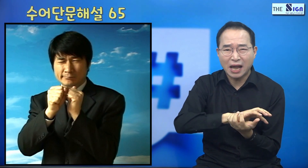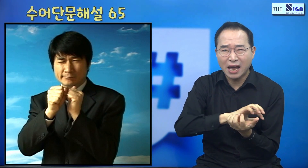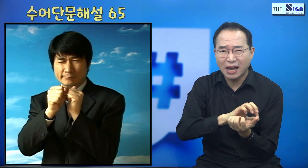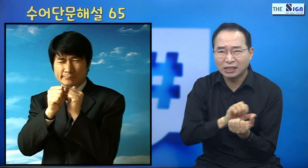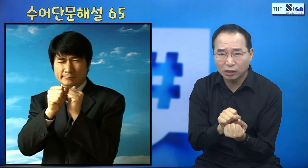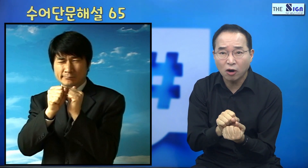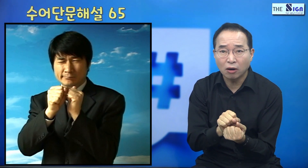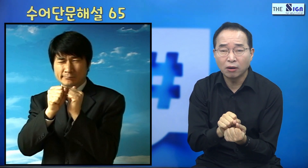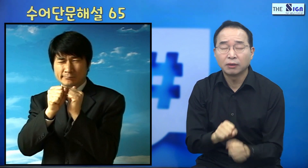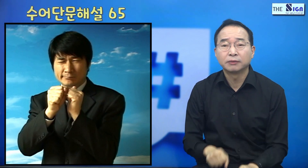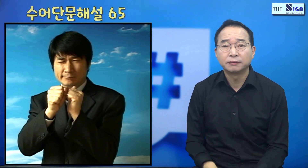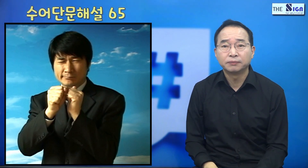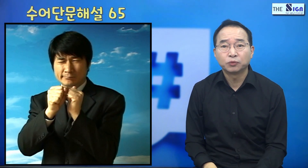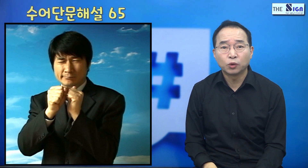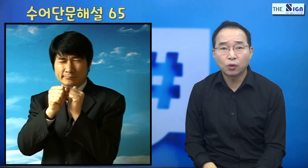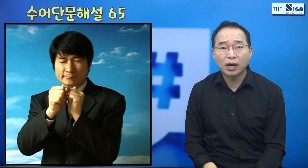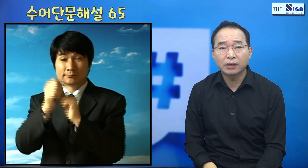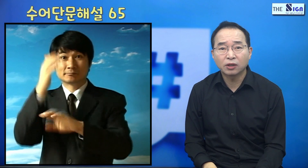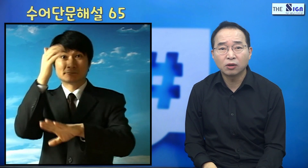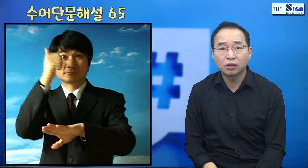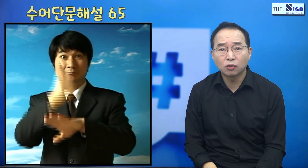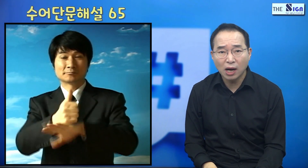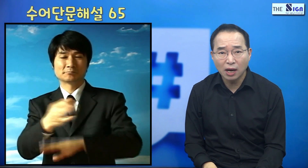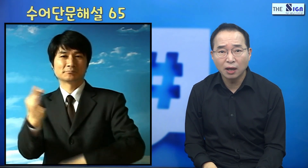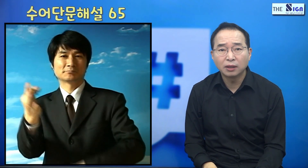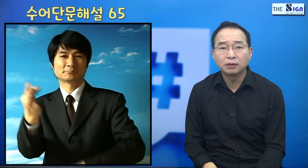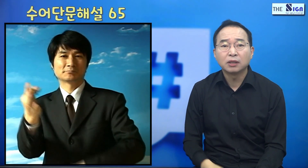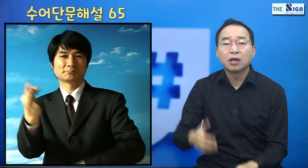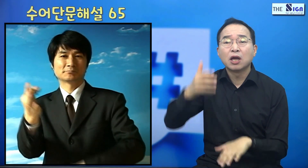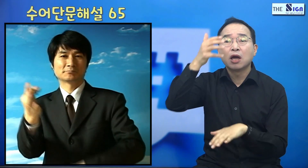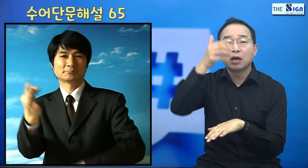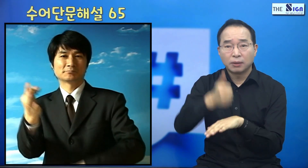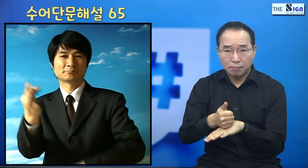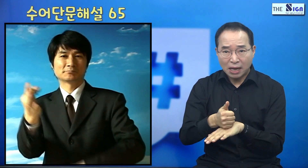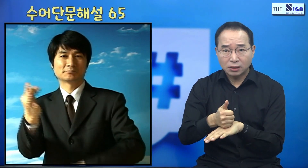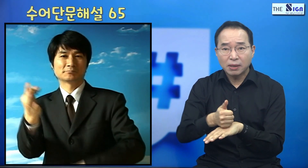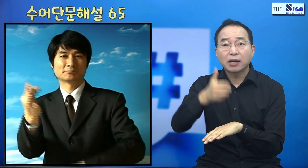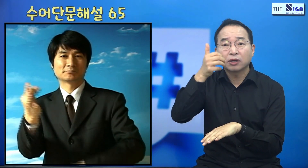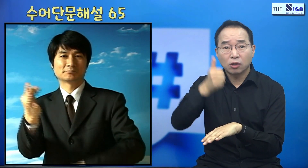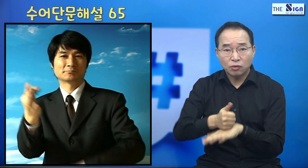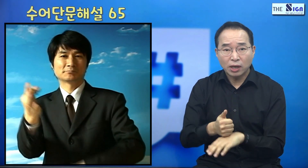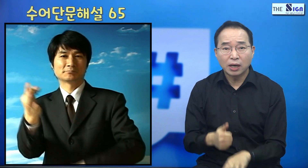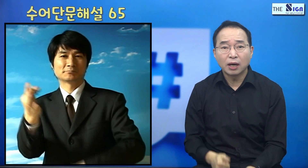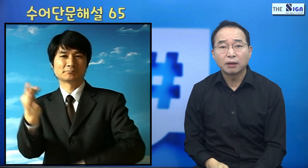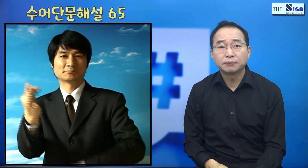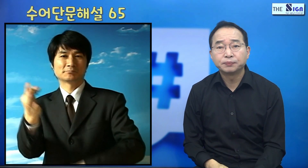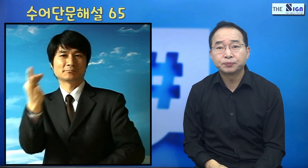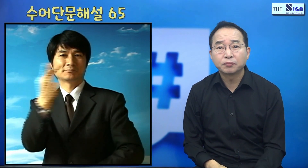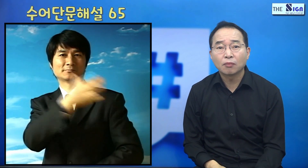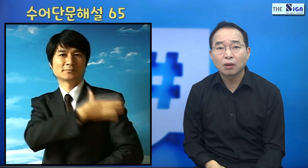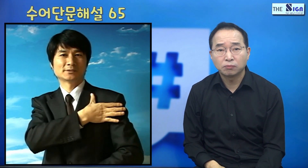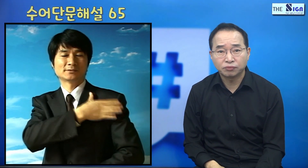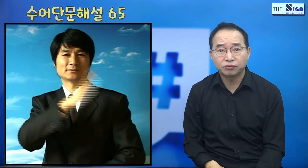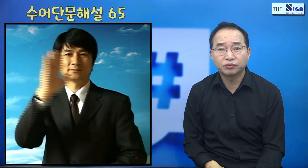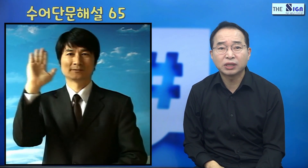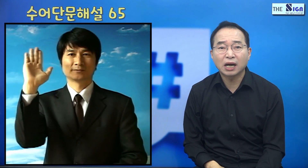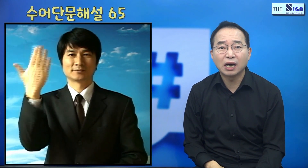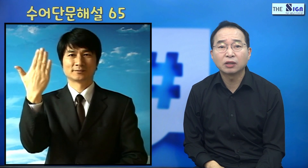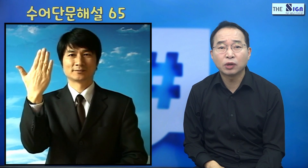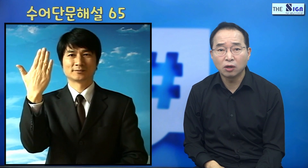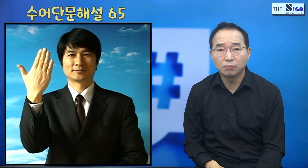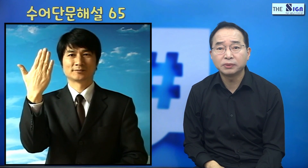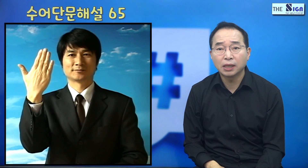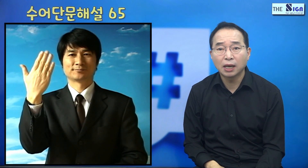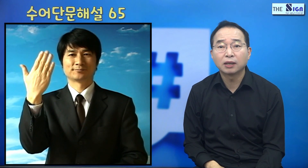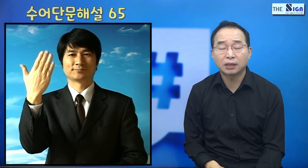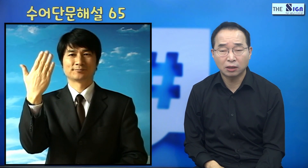혼신을 다해서 노력한 결과 마지막 결과가 부자가